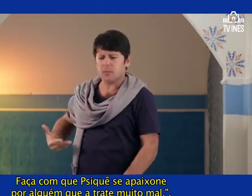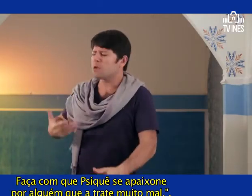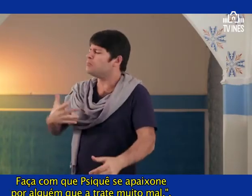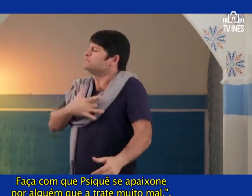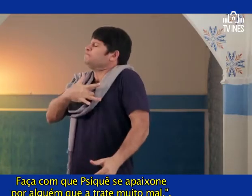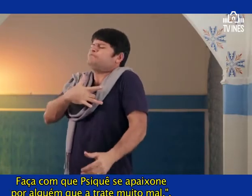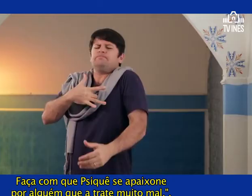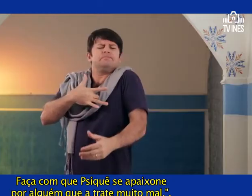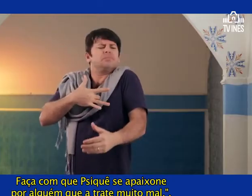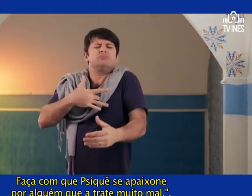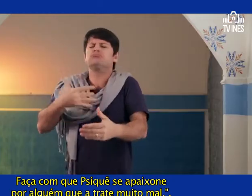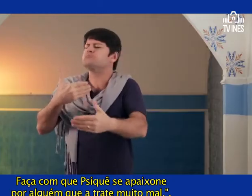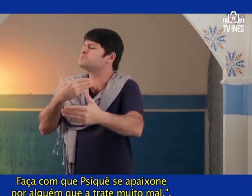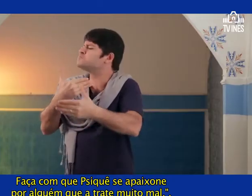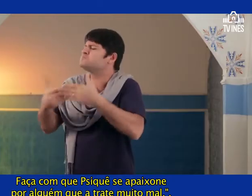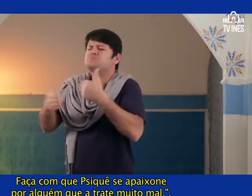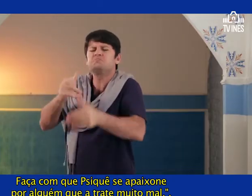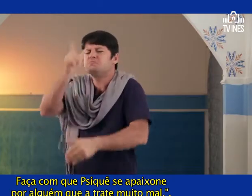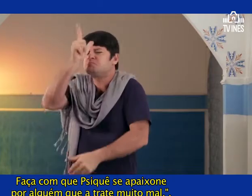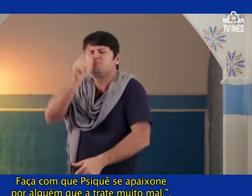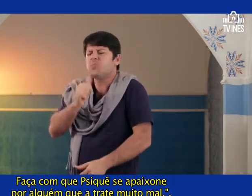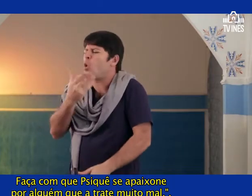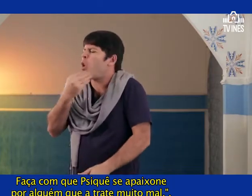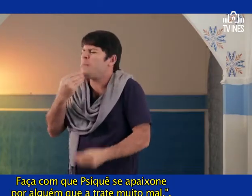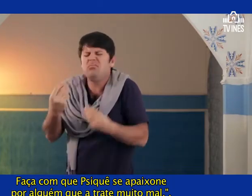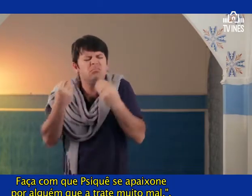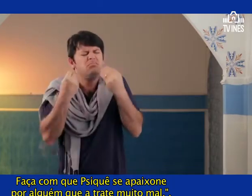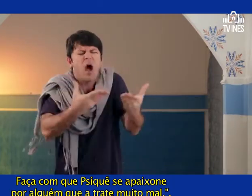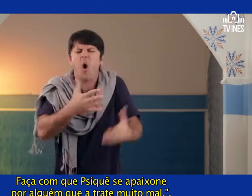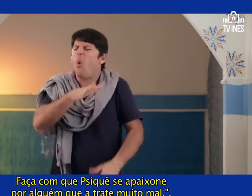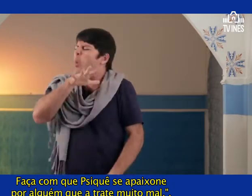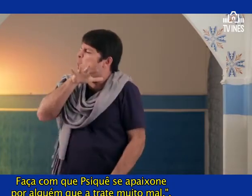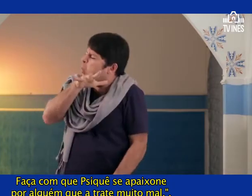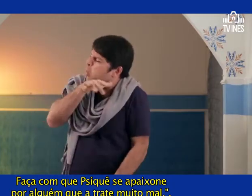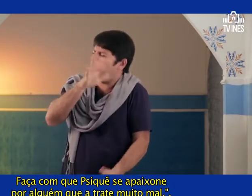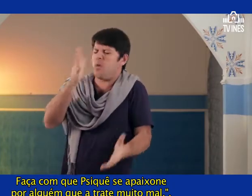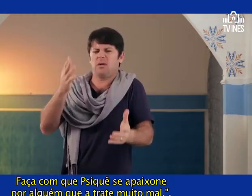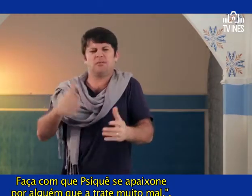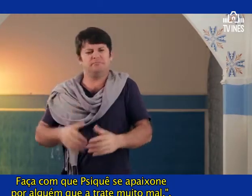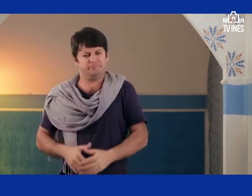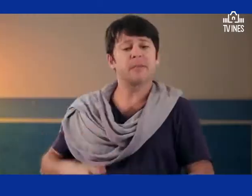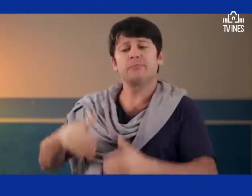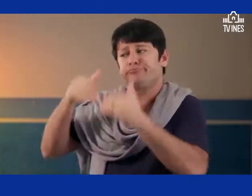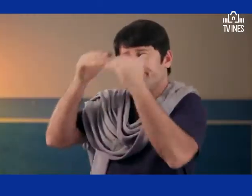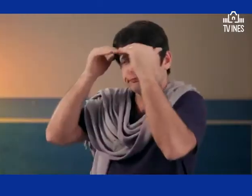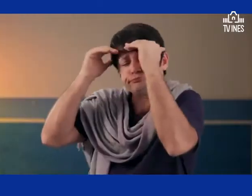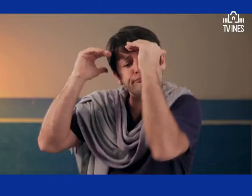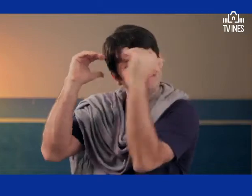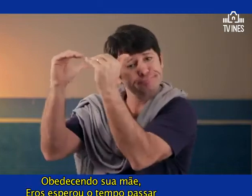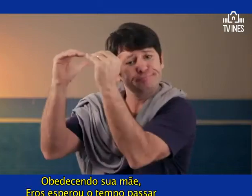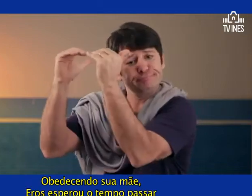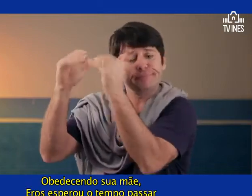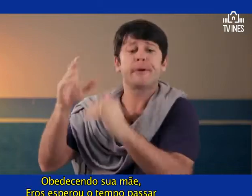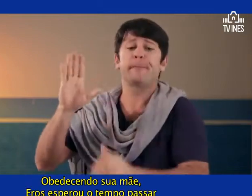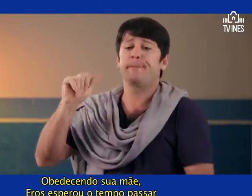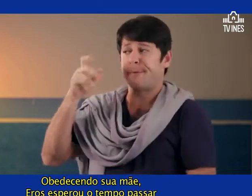Psyche se apaixone por alguém que a trate muito mal. Obedecendo sua mãe,